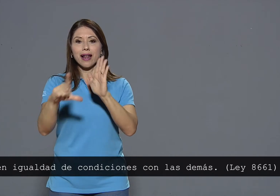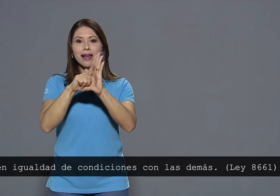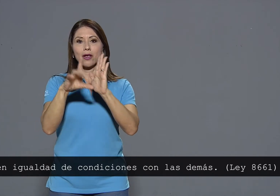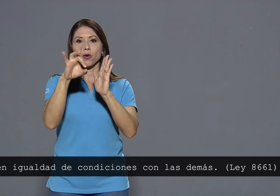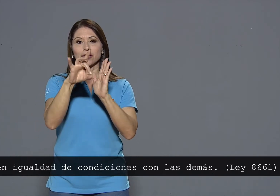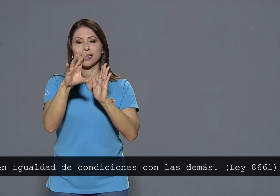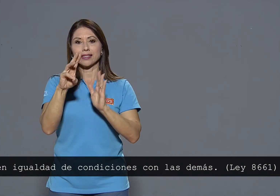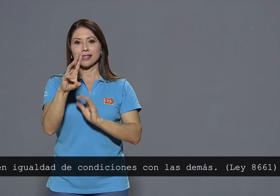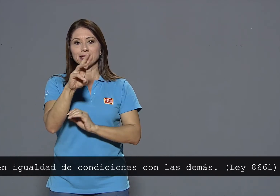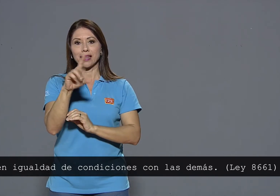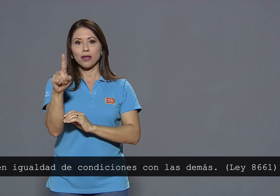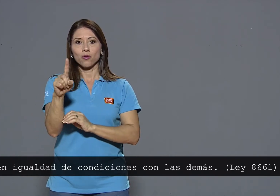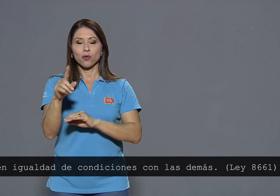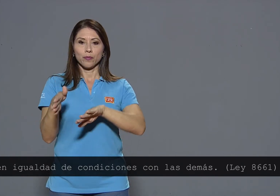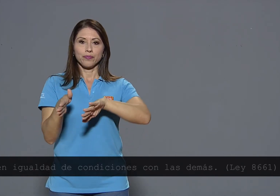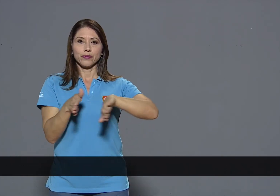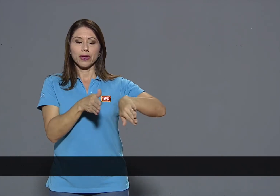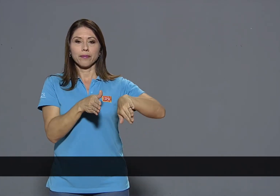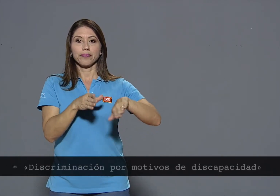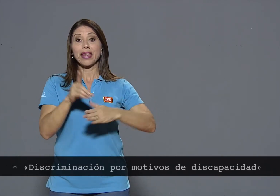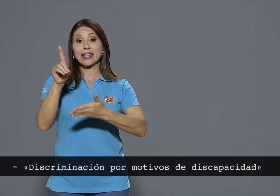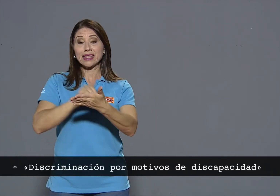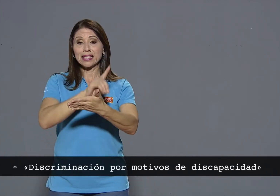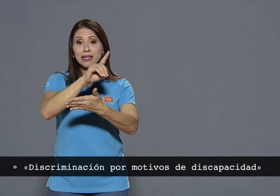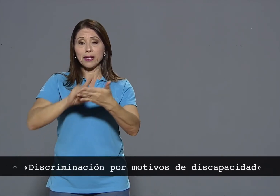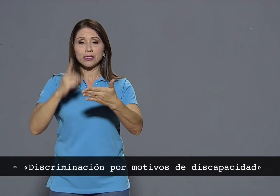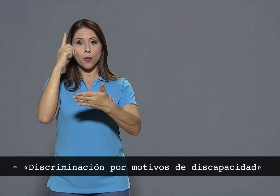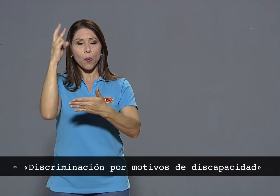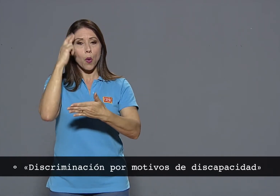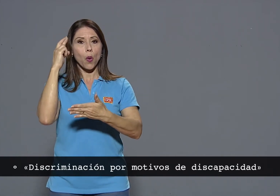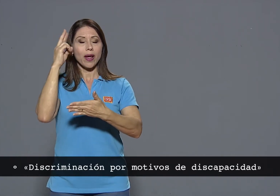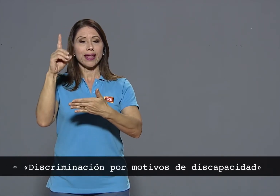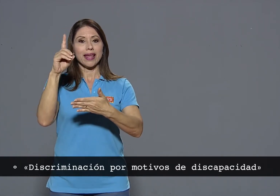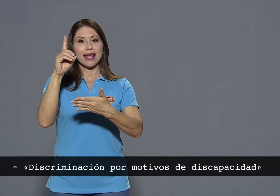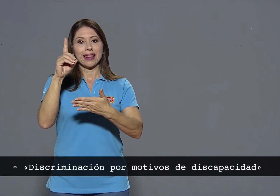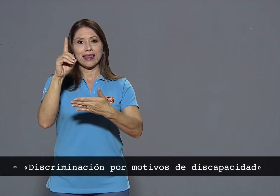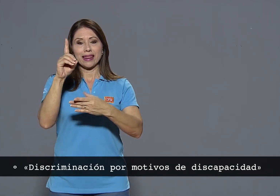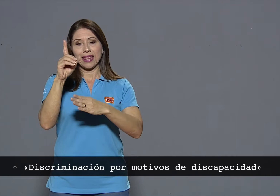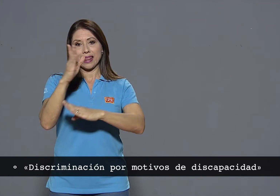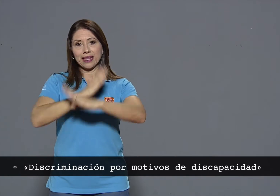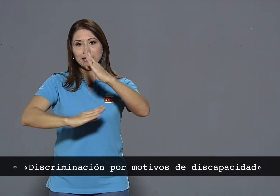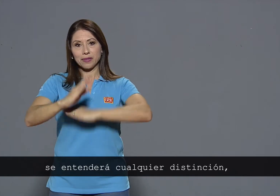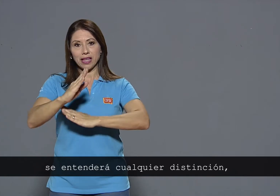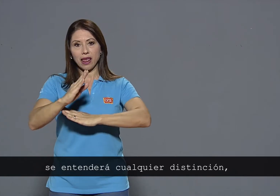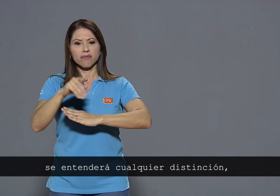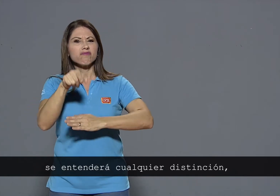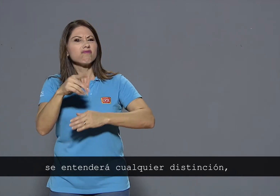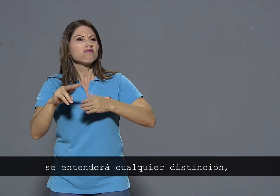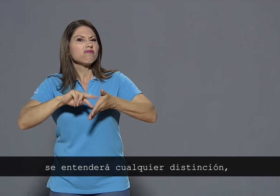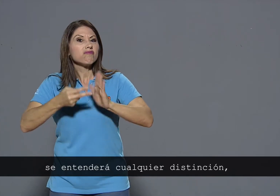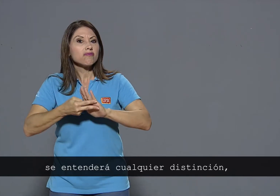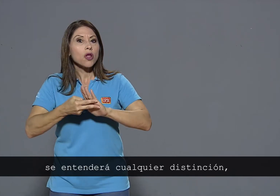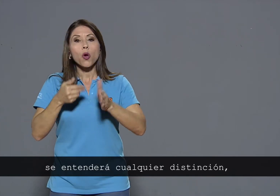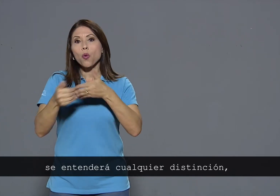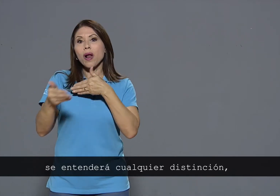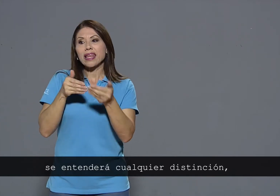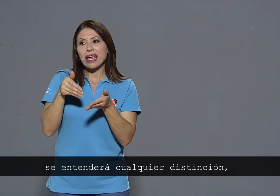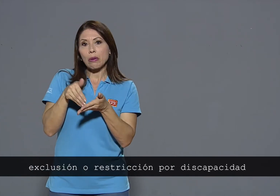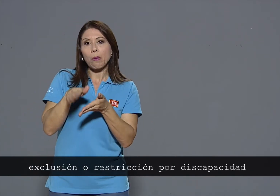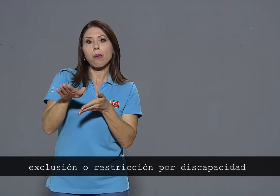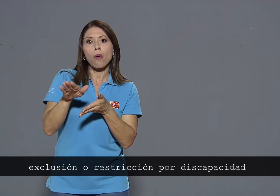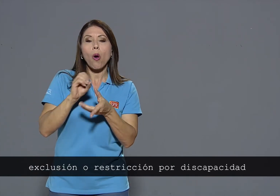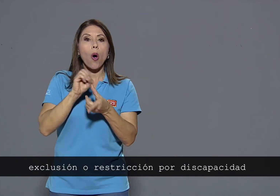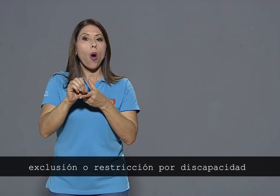Ley 8661. Discriminación por motivos de discapacidad. Se entenderá cualquier